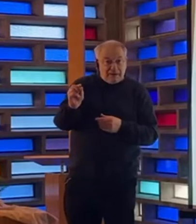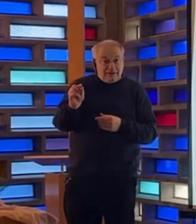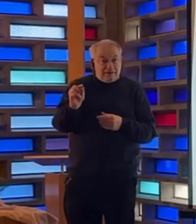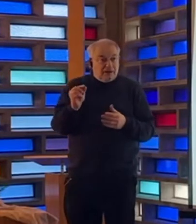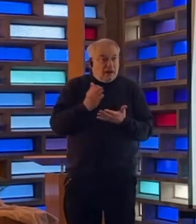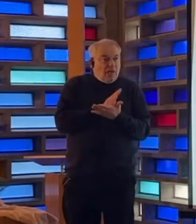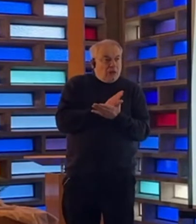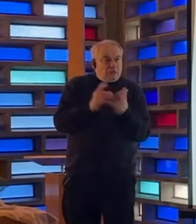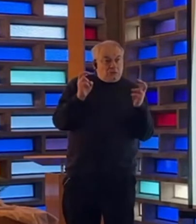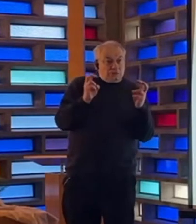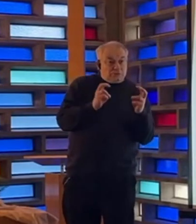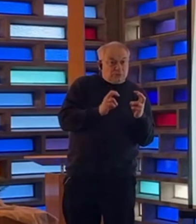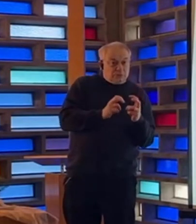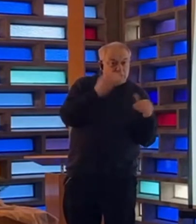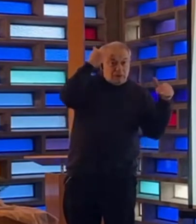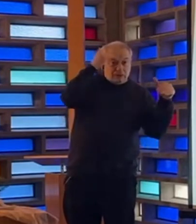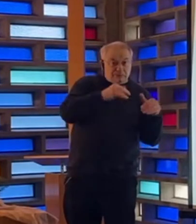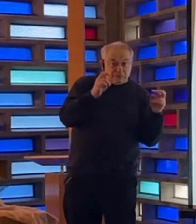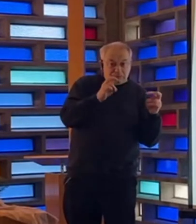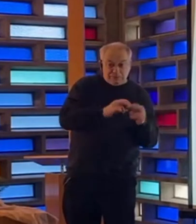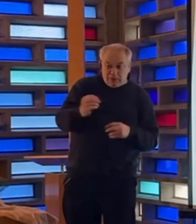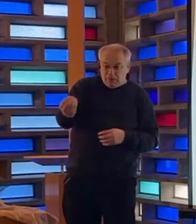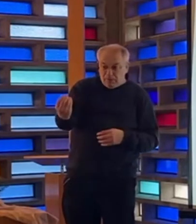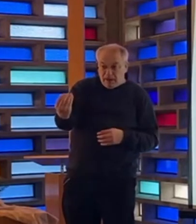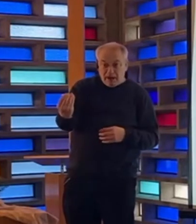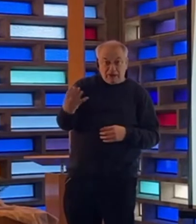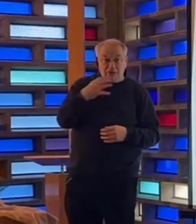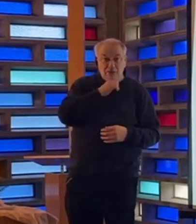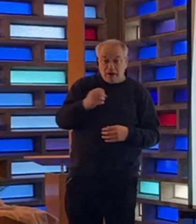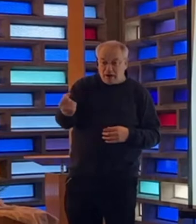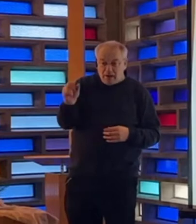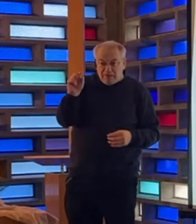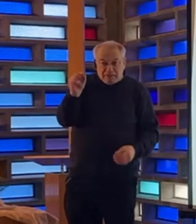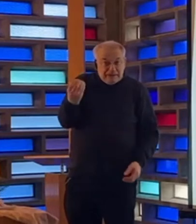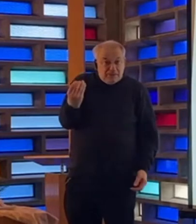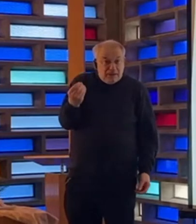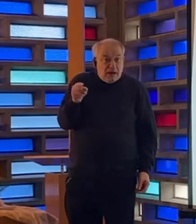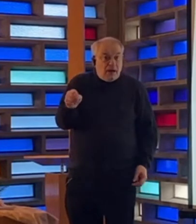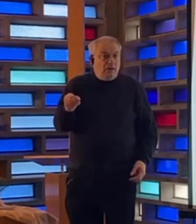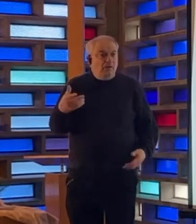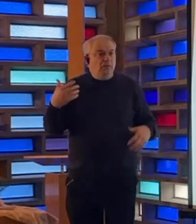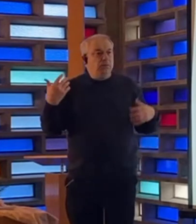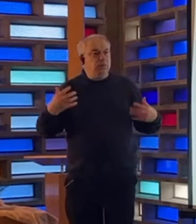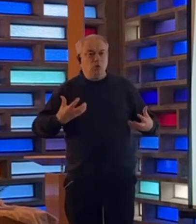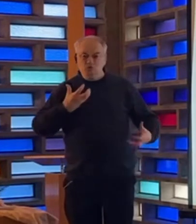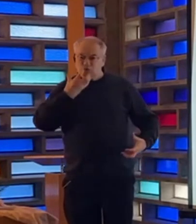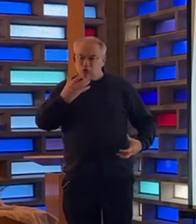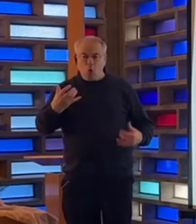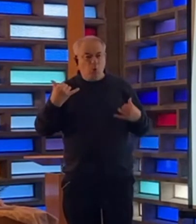doute et le désespoir. Lumière petite, mais qui chauffe très fort,